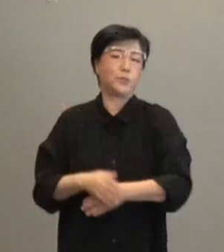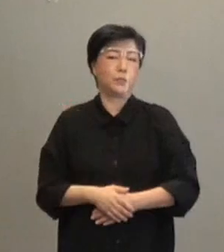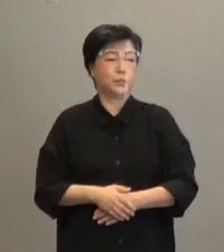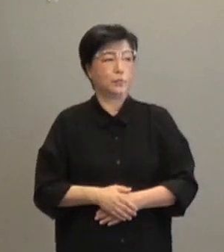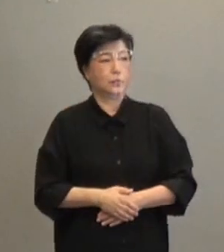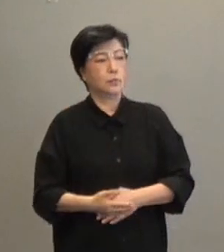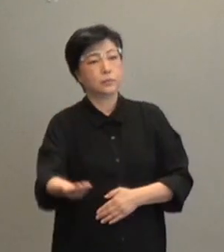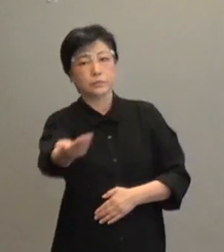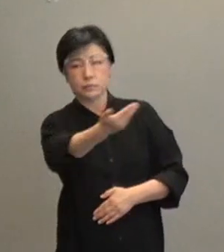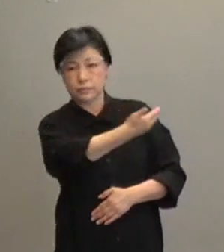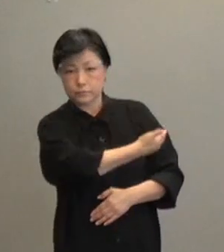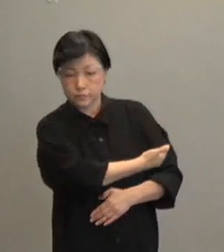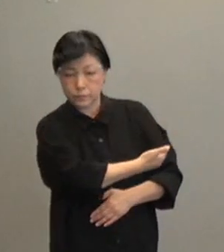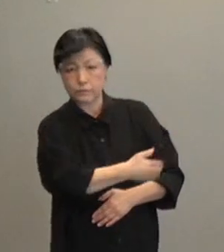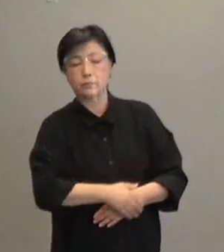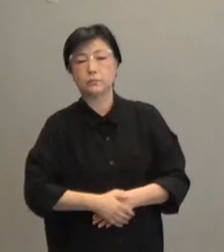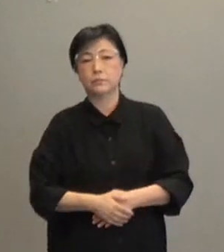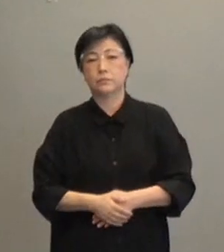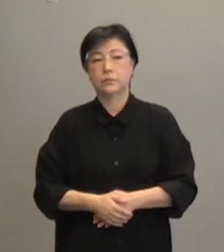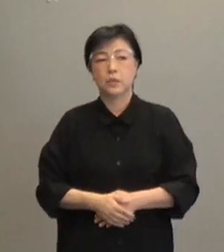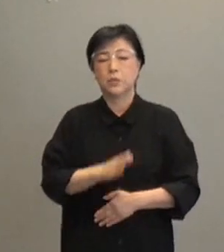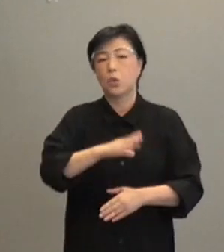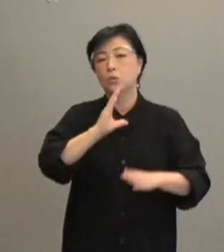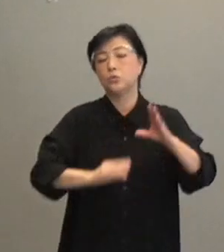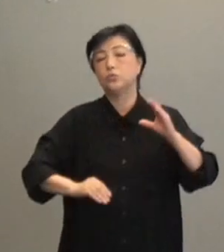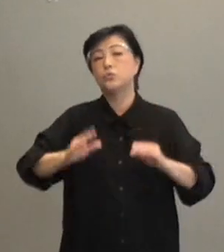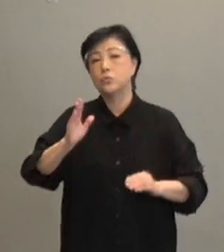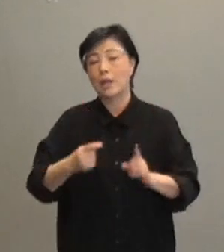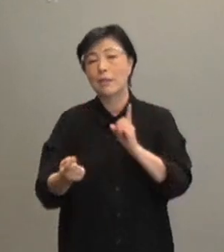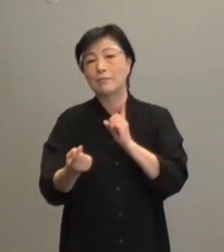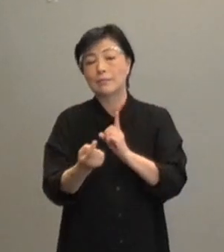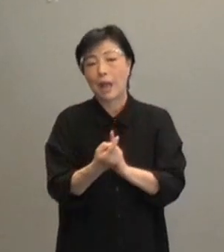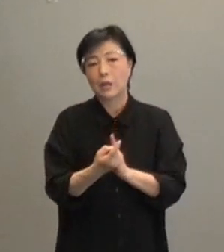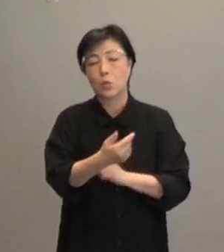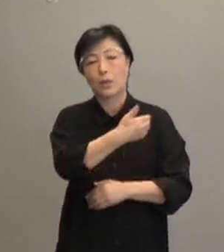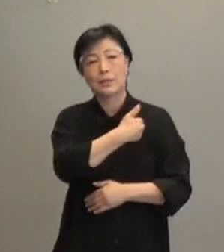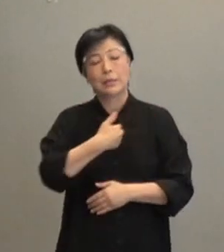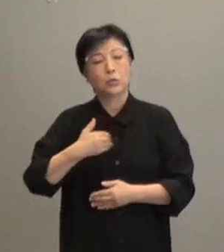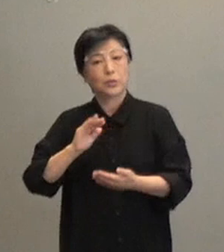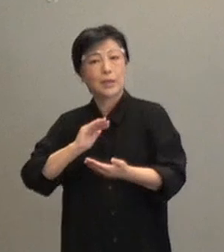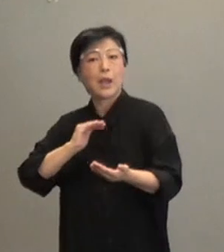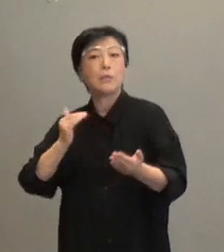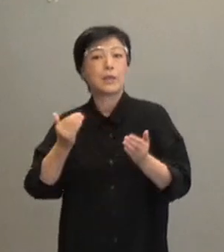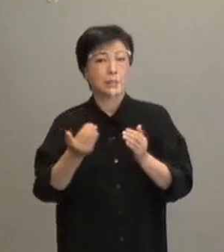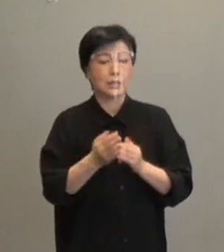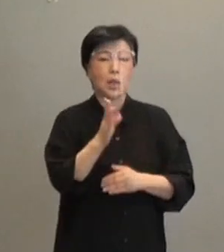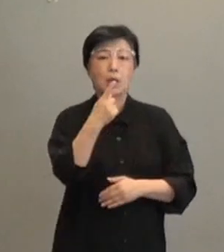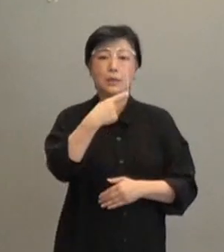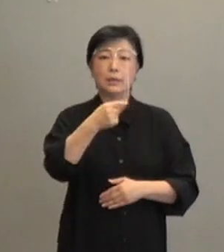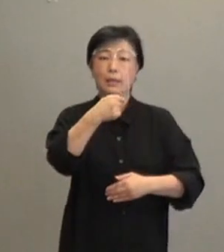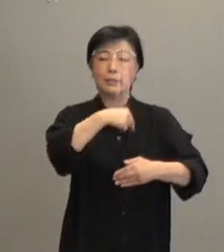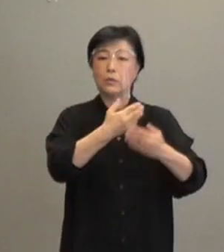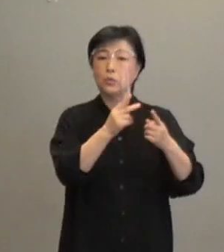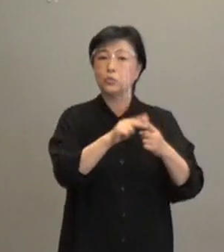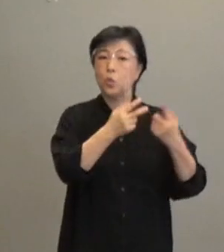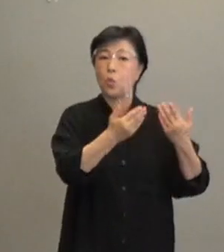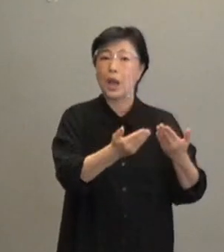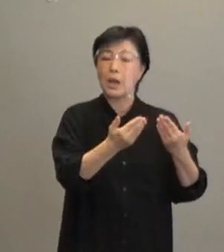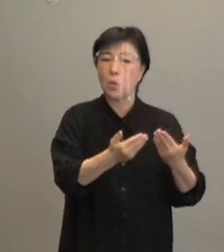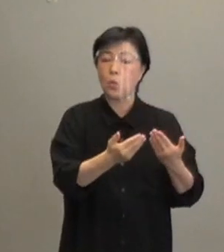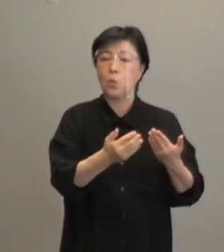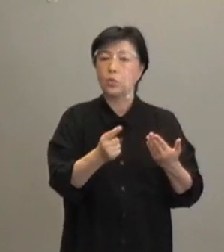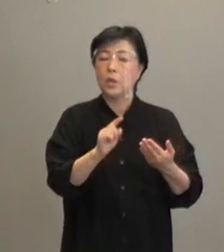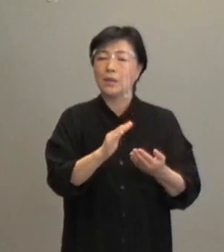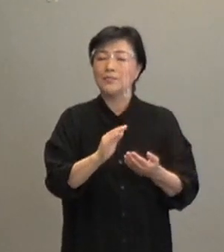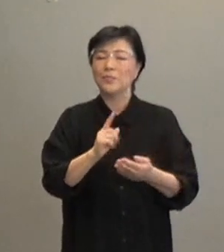みにそれが柔軟な対応ができるように変わってきたとして、県内の小学校でどうなるのが知事